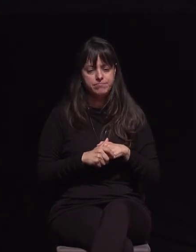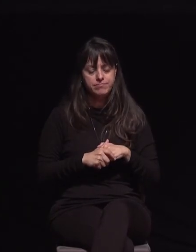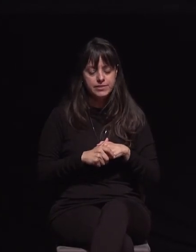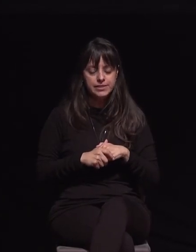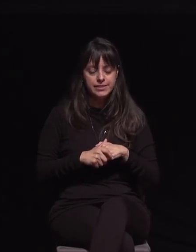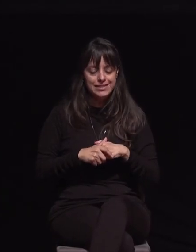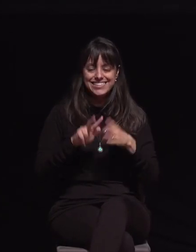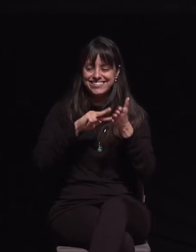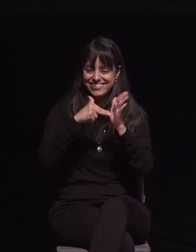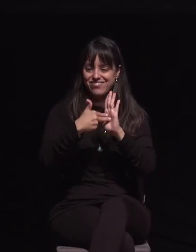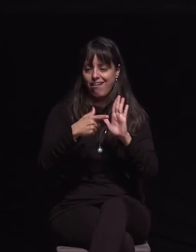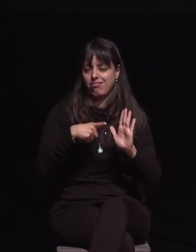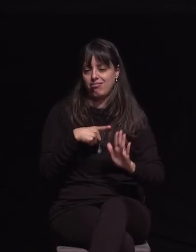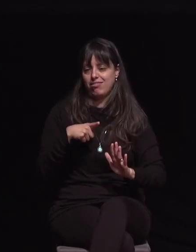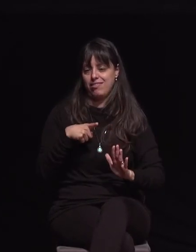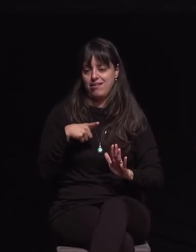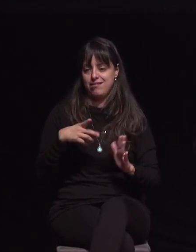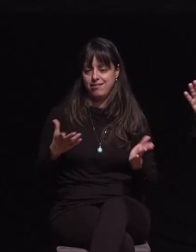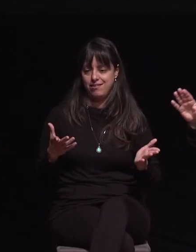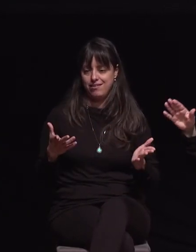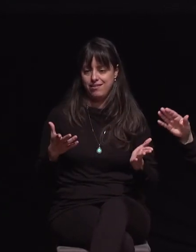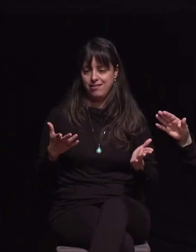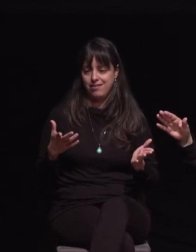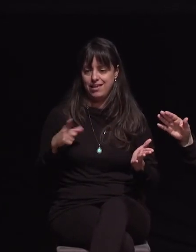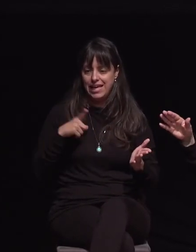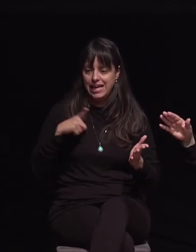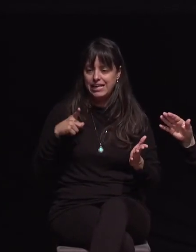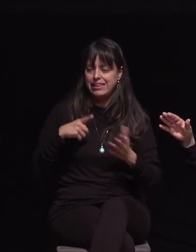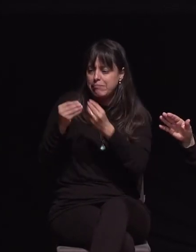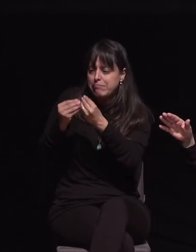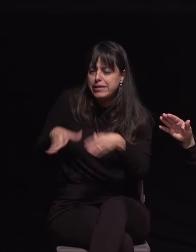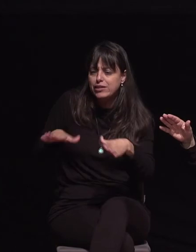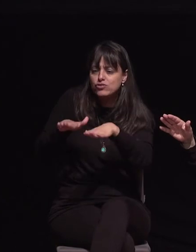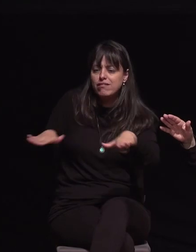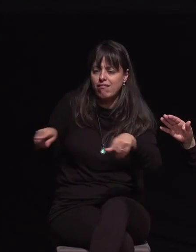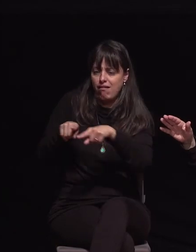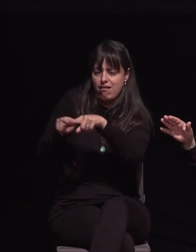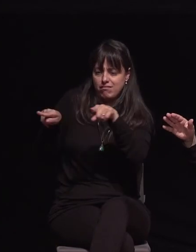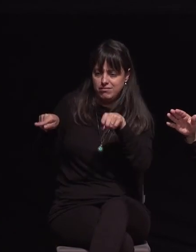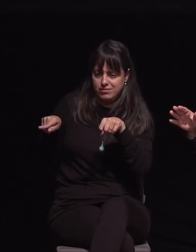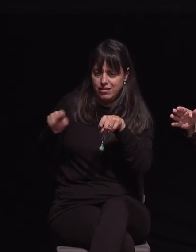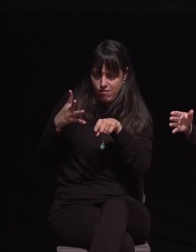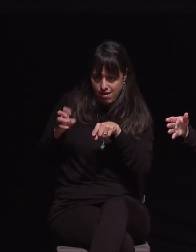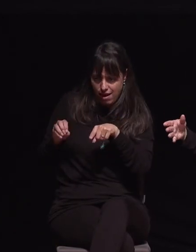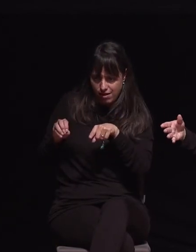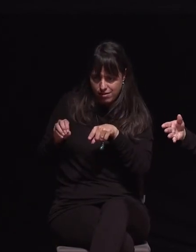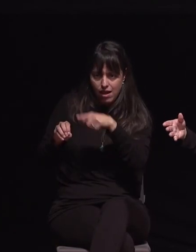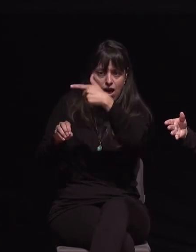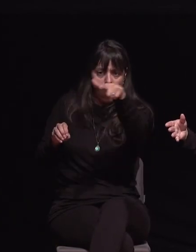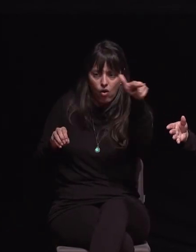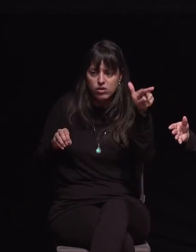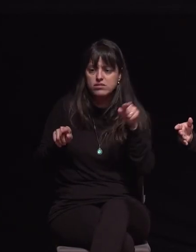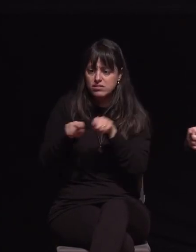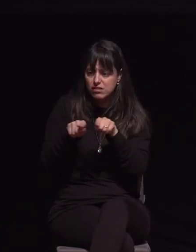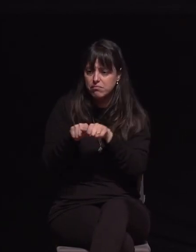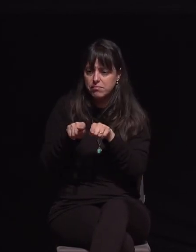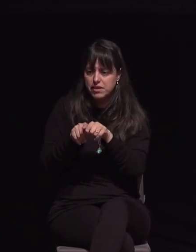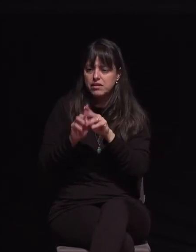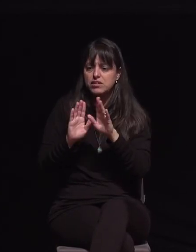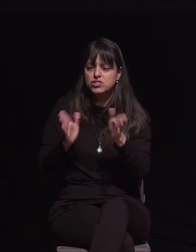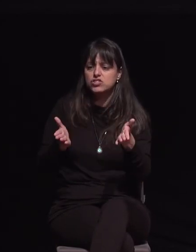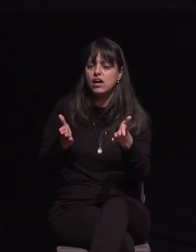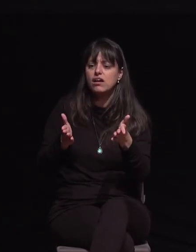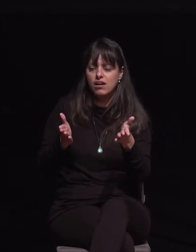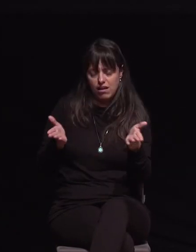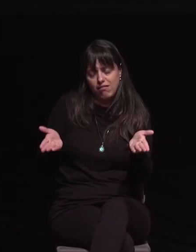simbólico o que fizeram com aquelas crianças e as outras crianças. As outras crianças estavam morrendo. A